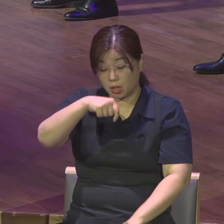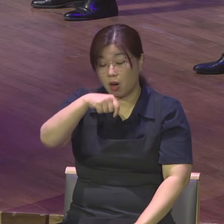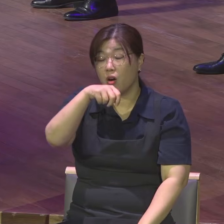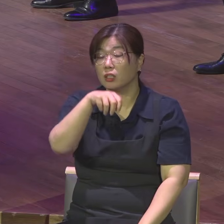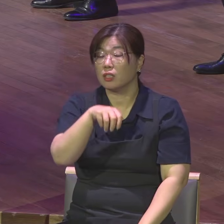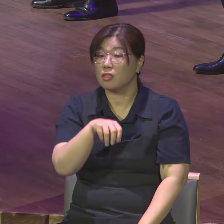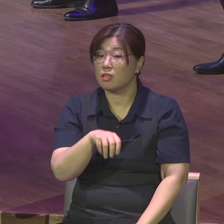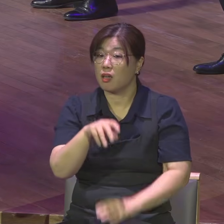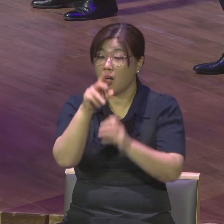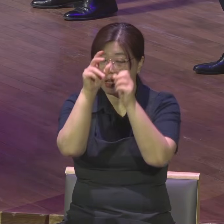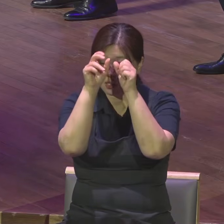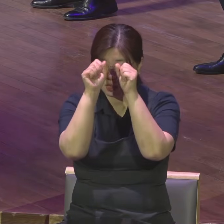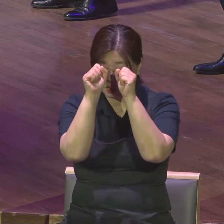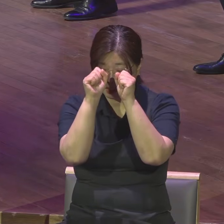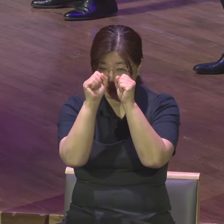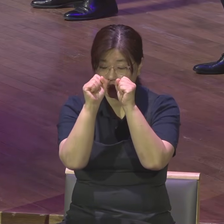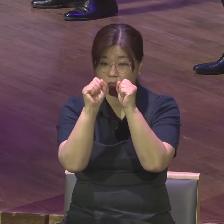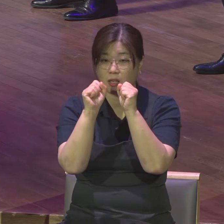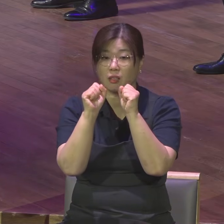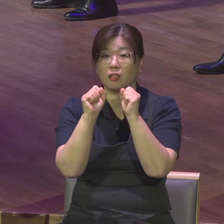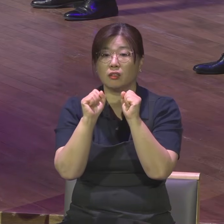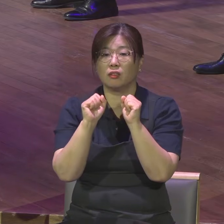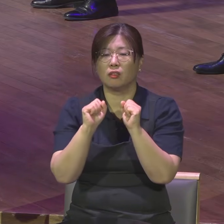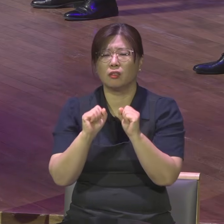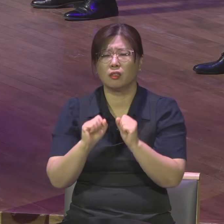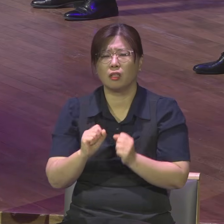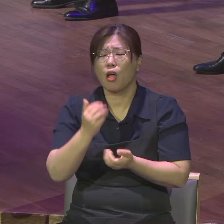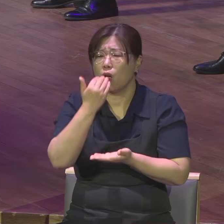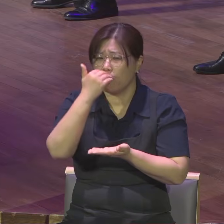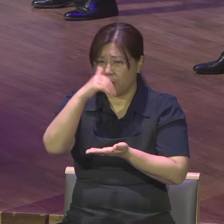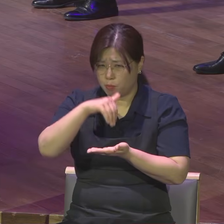주님 여기 계시기에